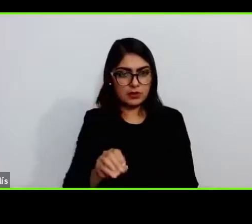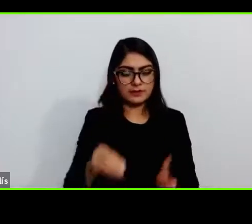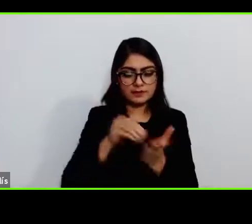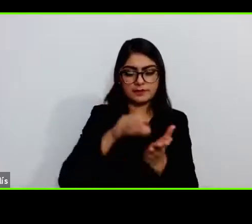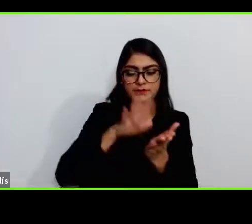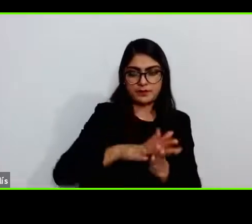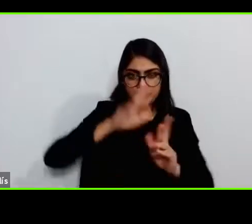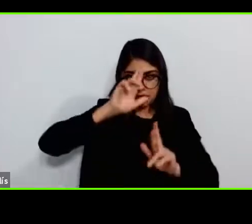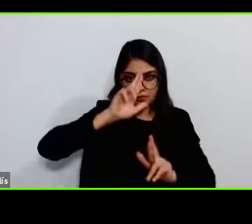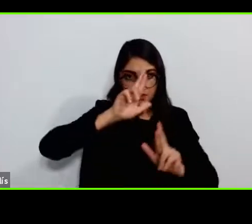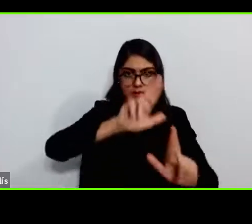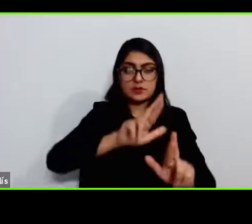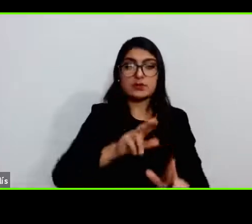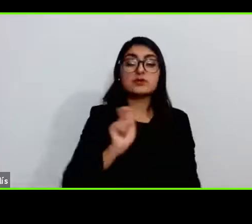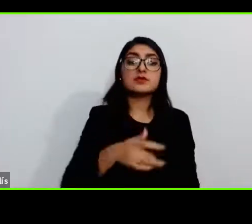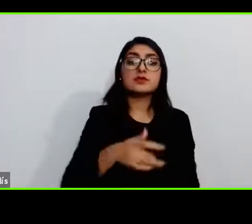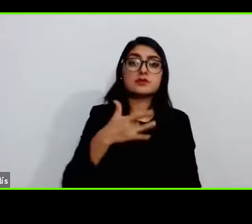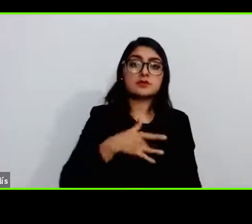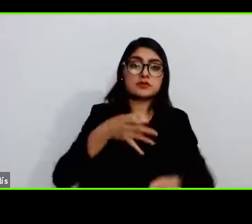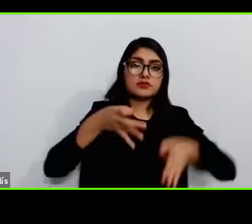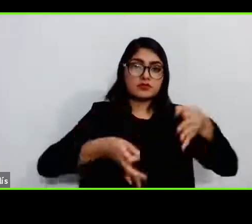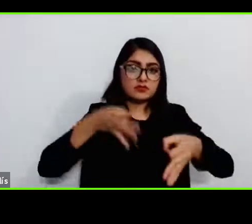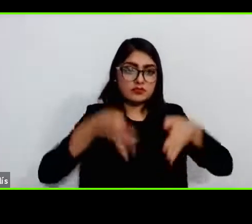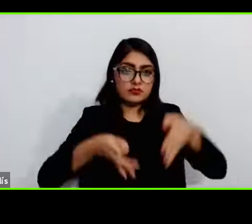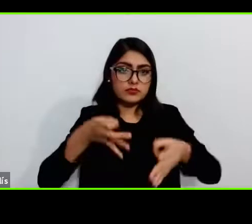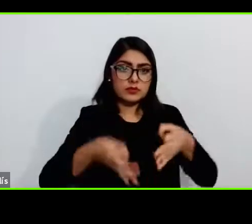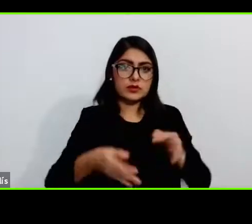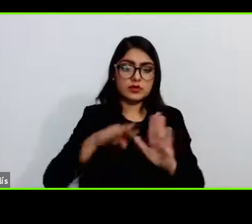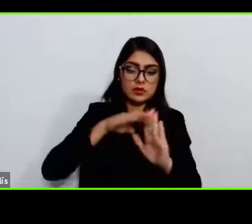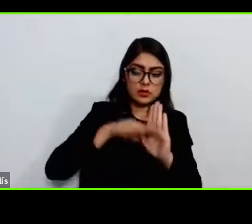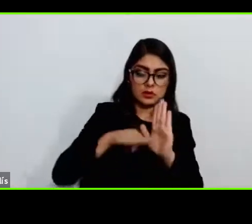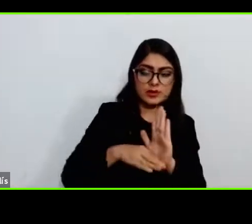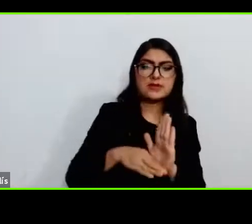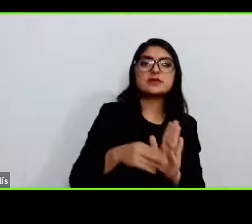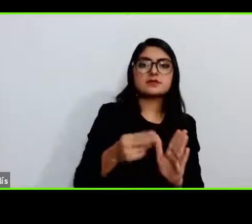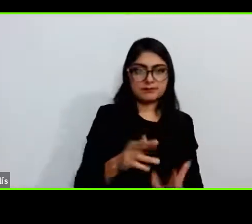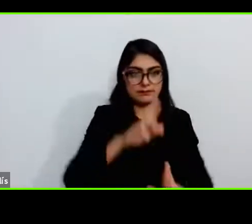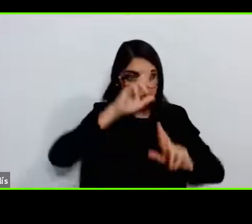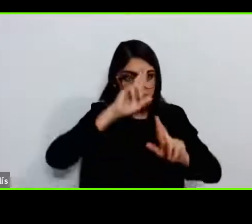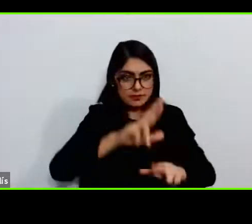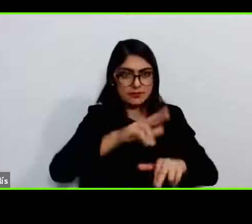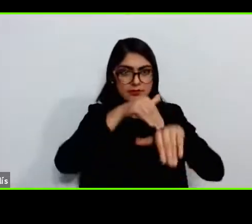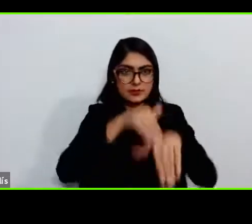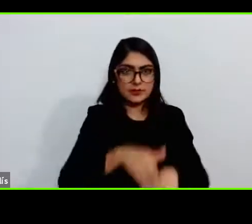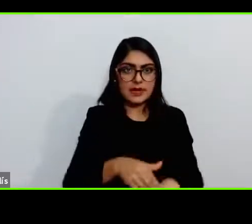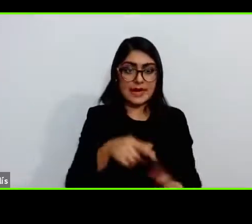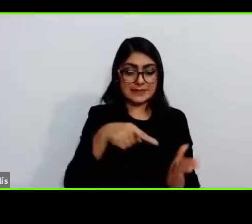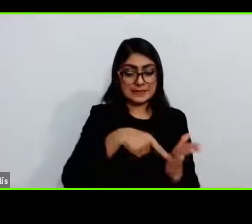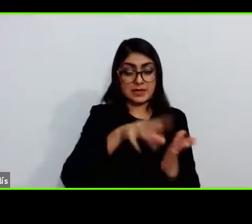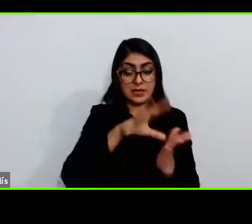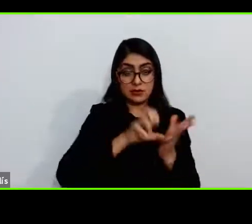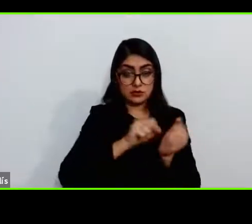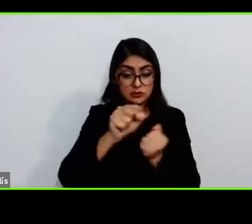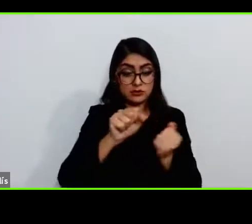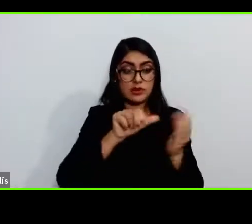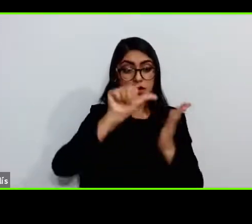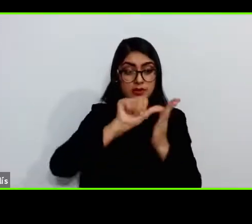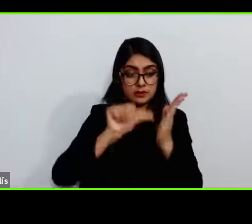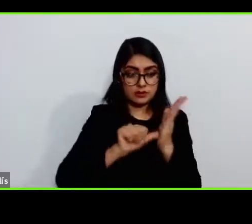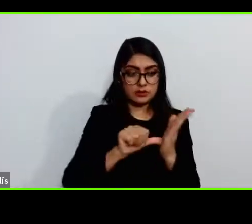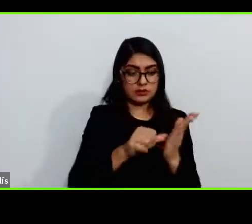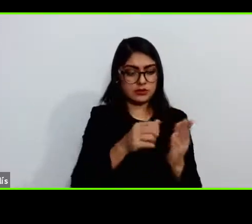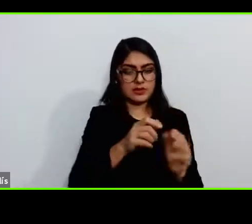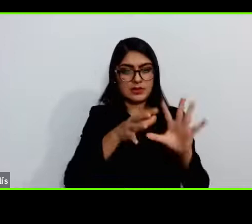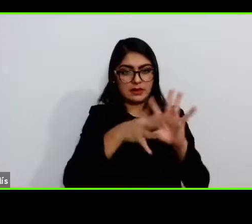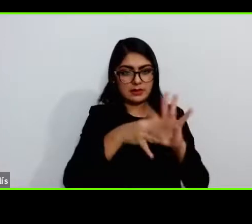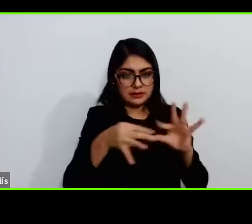normas jurídicas sean previsibles, se puedan cumplir, sean aplicadas, así como están expedidas. Bueno, creo que esta concepción,